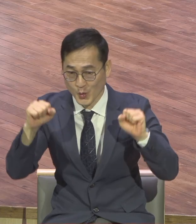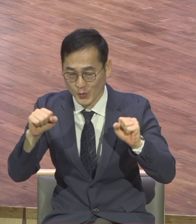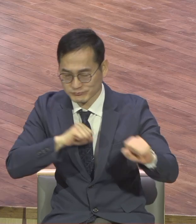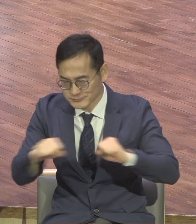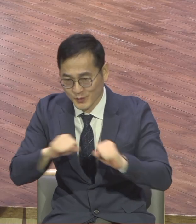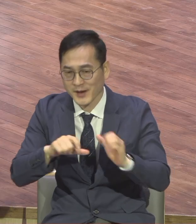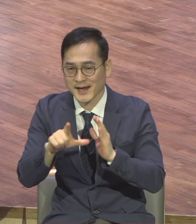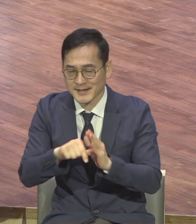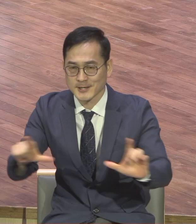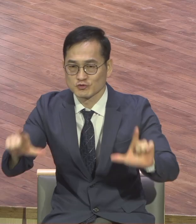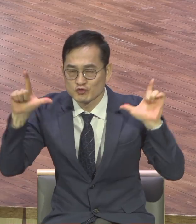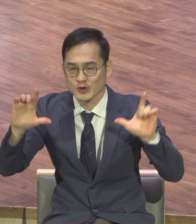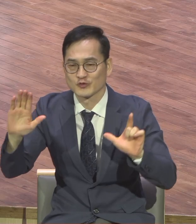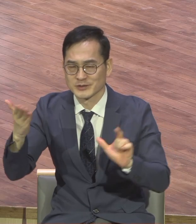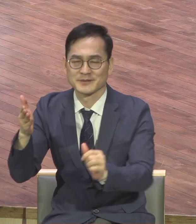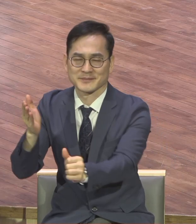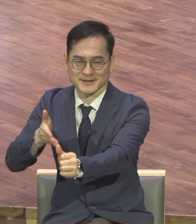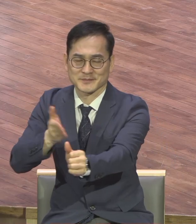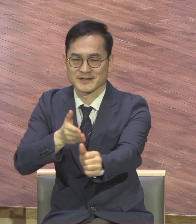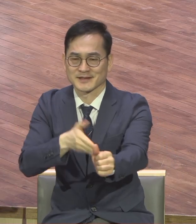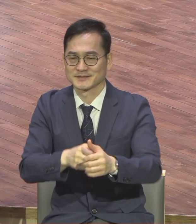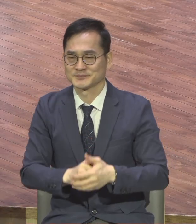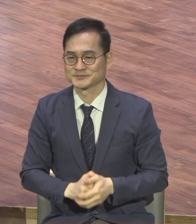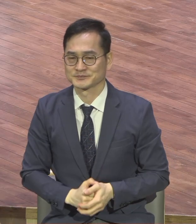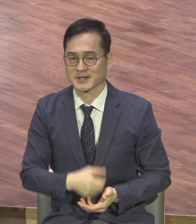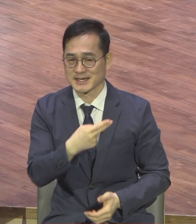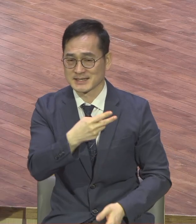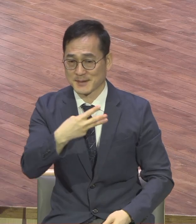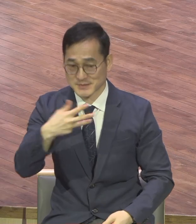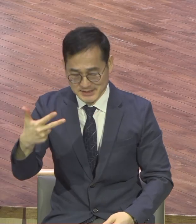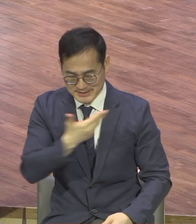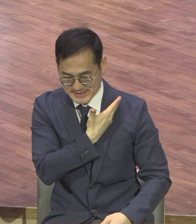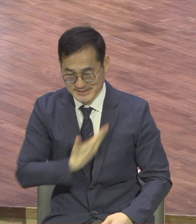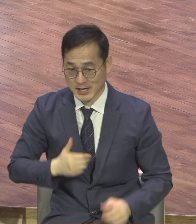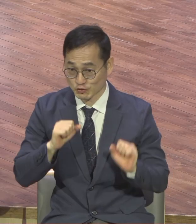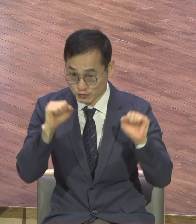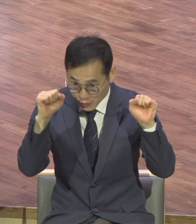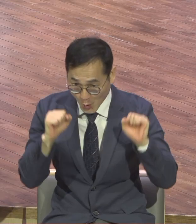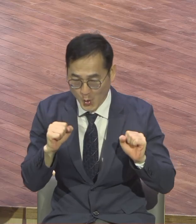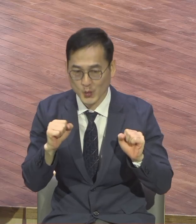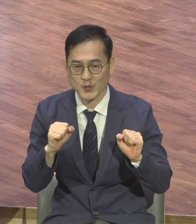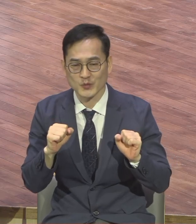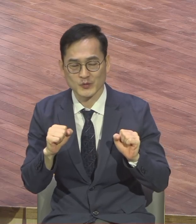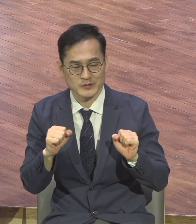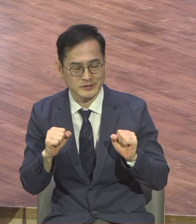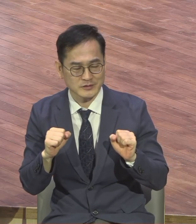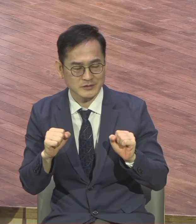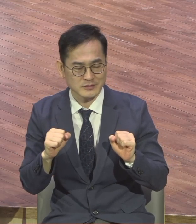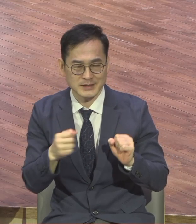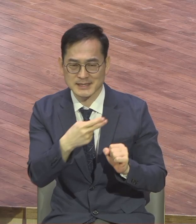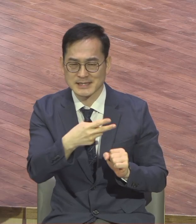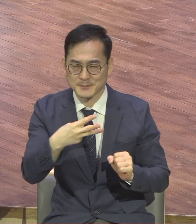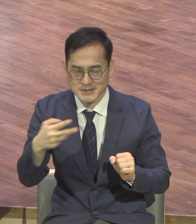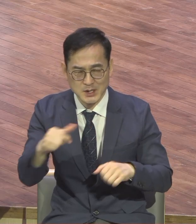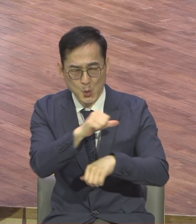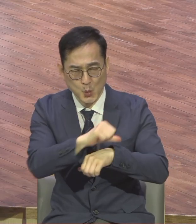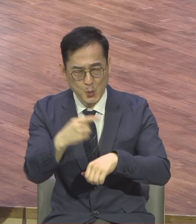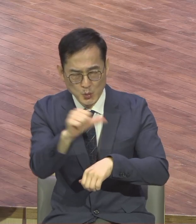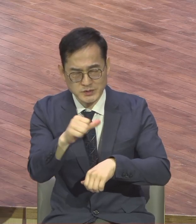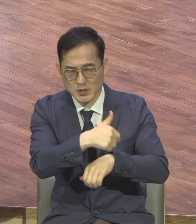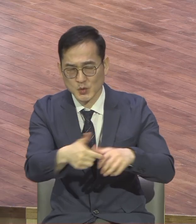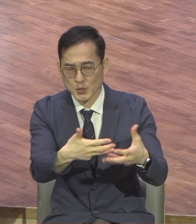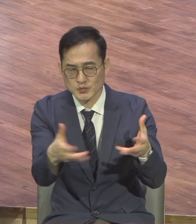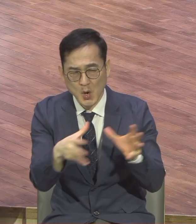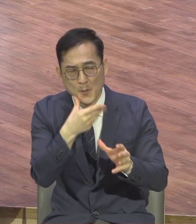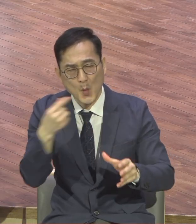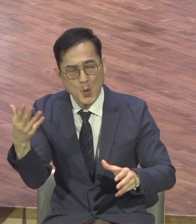바랍니다. 그래서 237 제자운동, 현장운동, 종족운동, 나라운동을 하면서 237 5천 종족